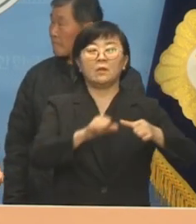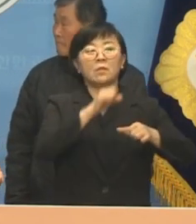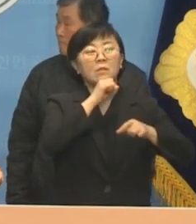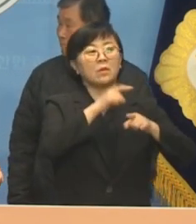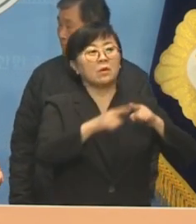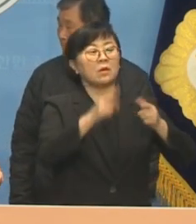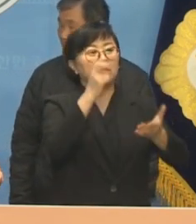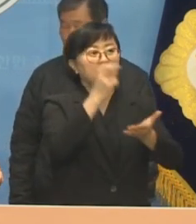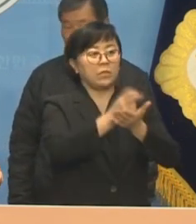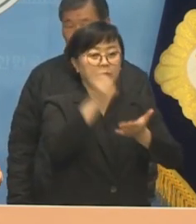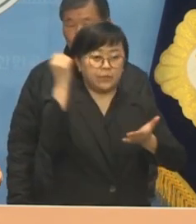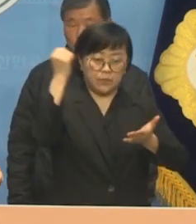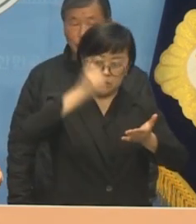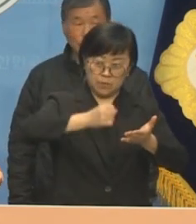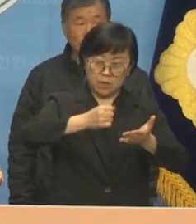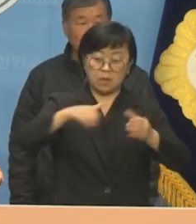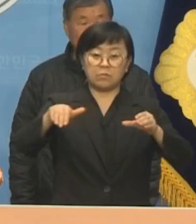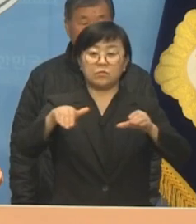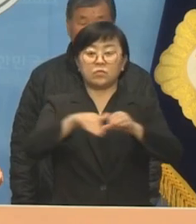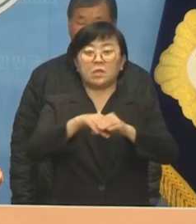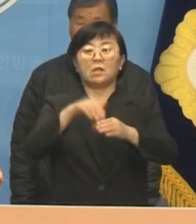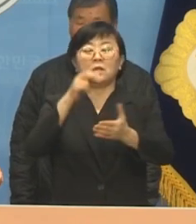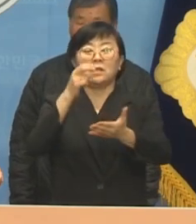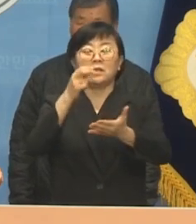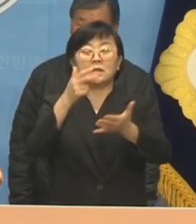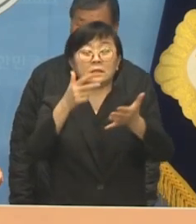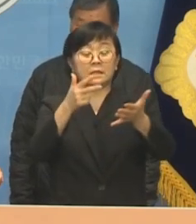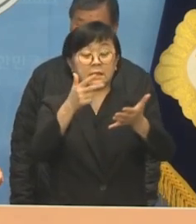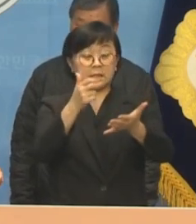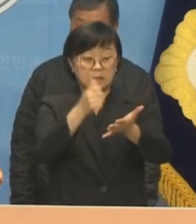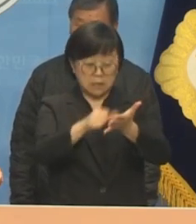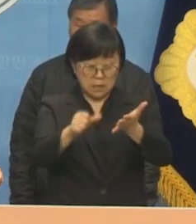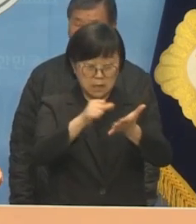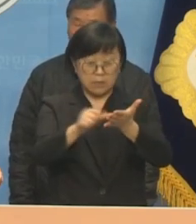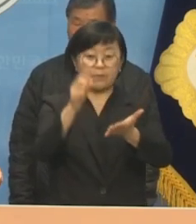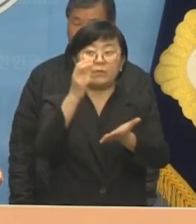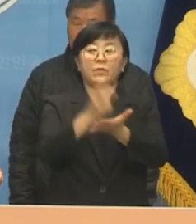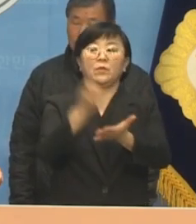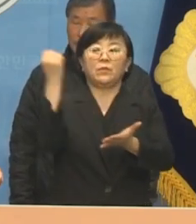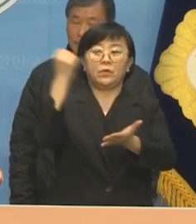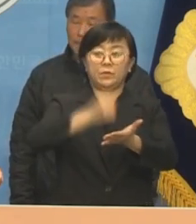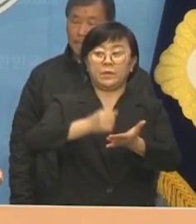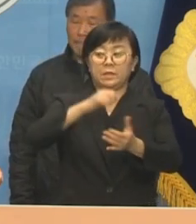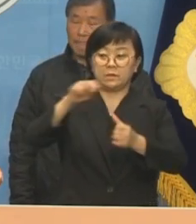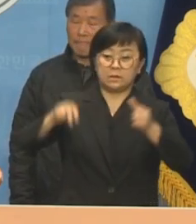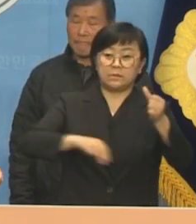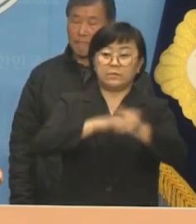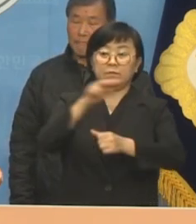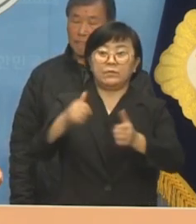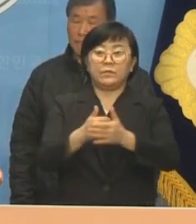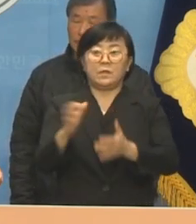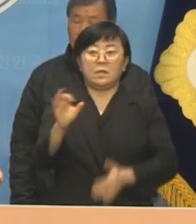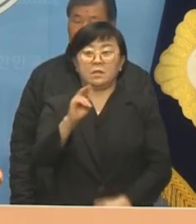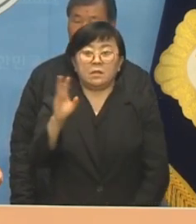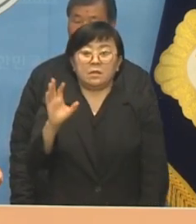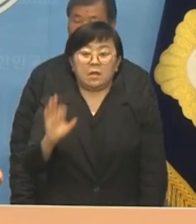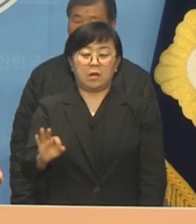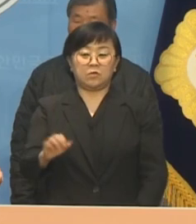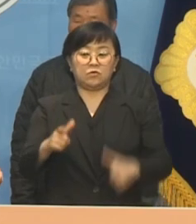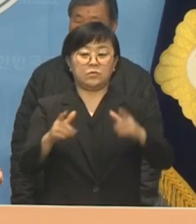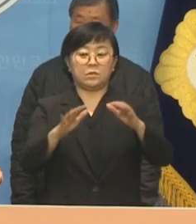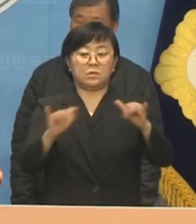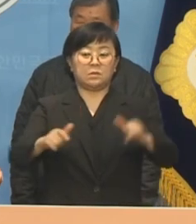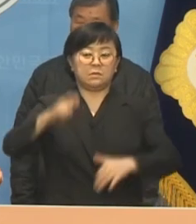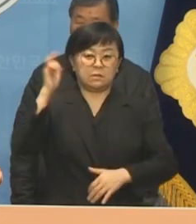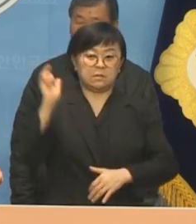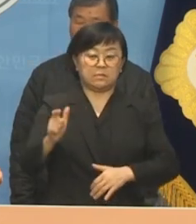환경영향평가법도 위반하고 있고 문화재법도 위반하고 있습니다. 이런 상황에서 양촌면 주민들의